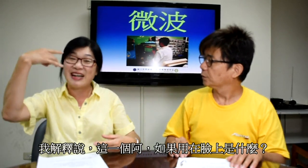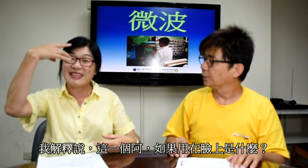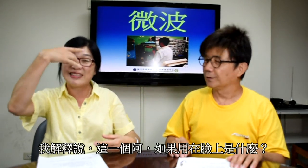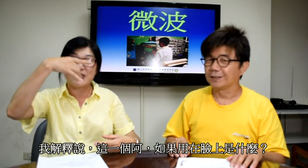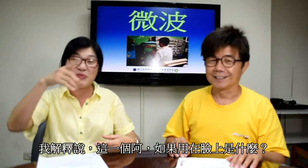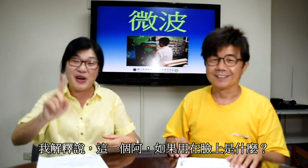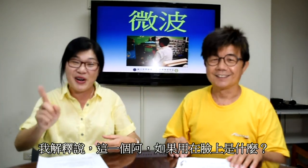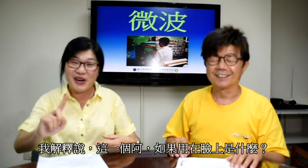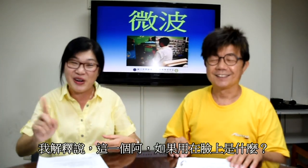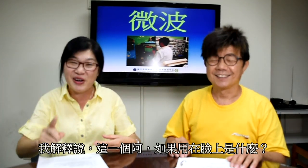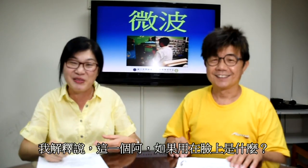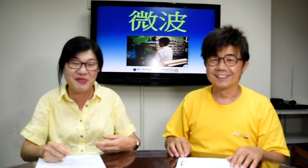是什么？